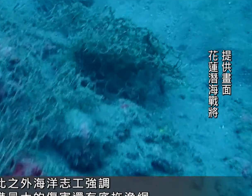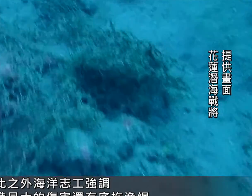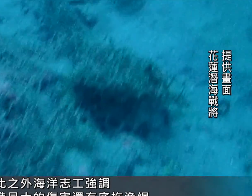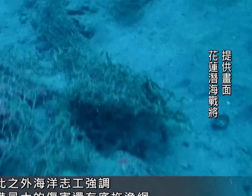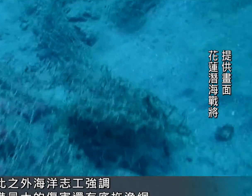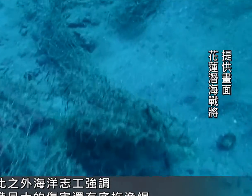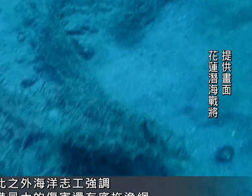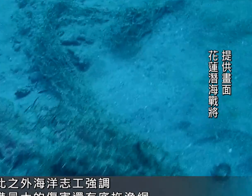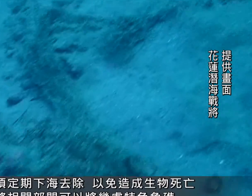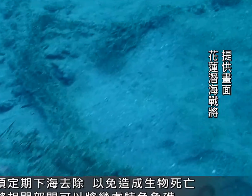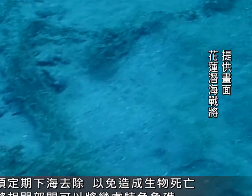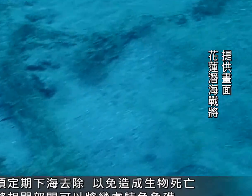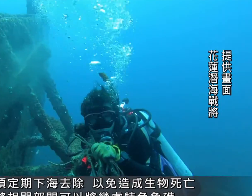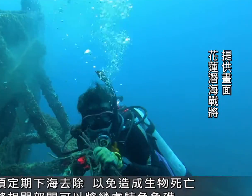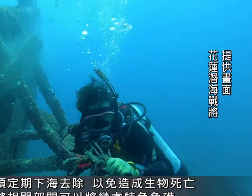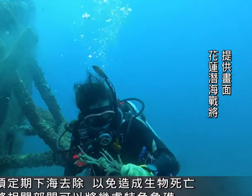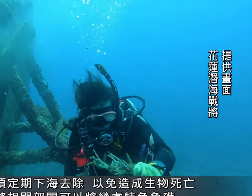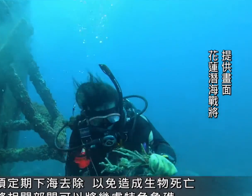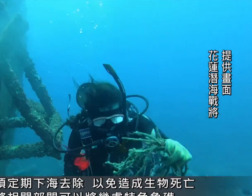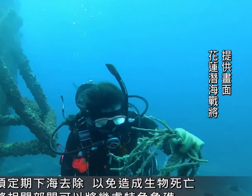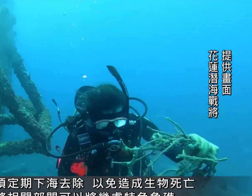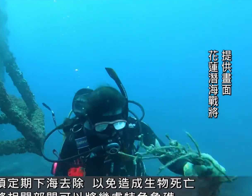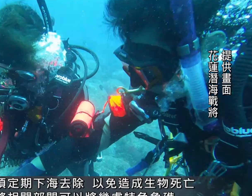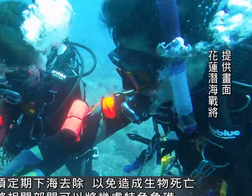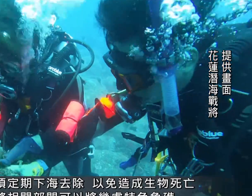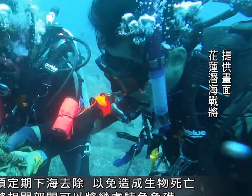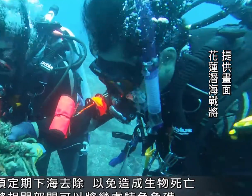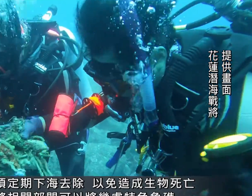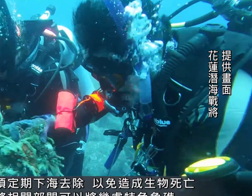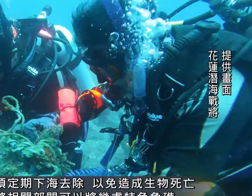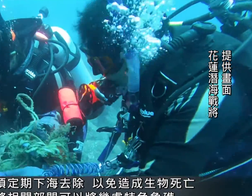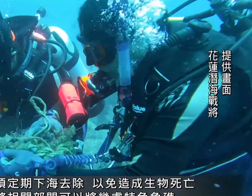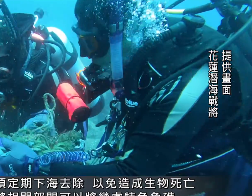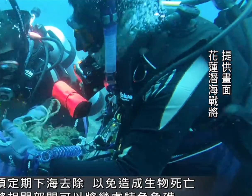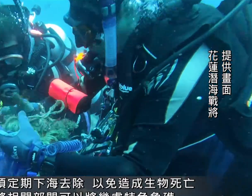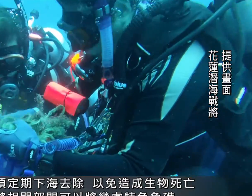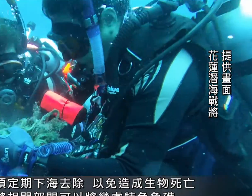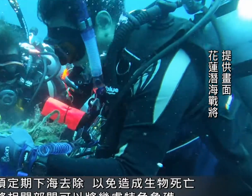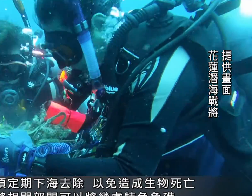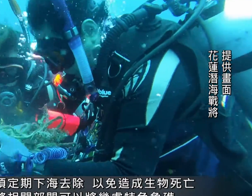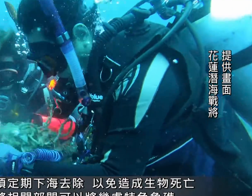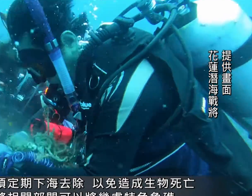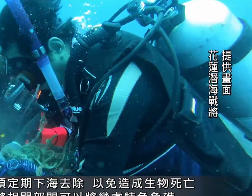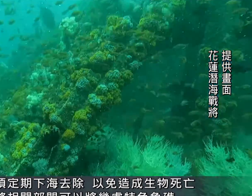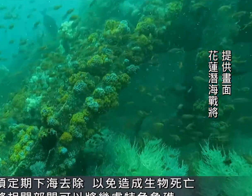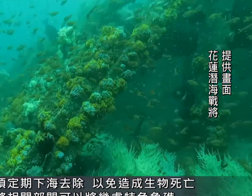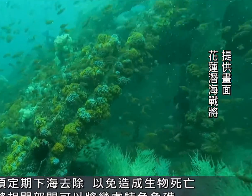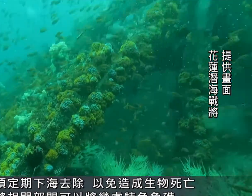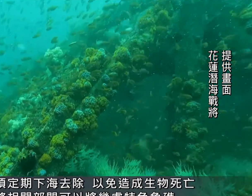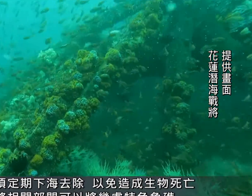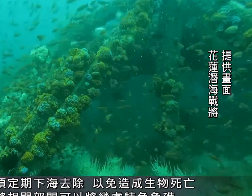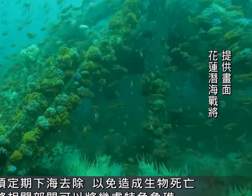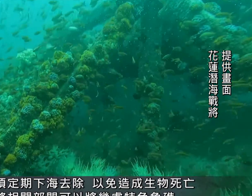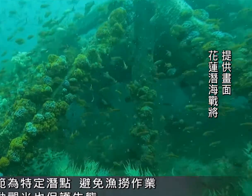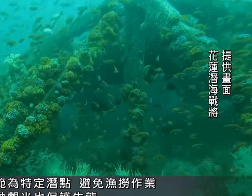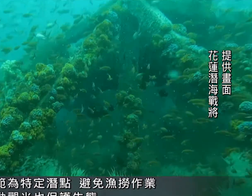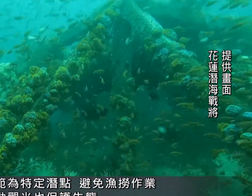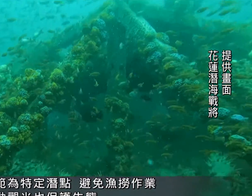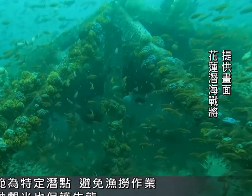拖渔网，必须定期下海去除，以免造成生物死亡。希望相关部门可以将几处特色鱼礁规范成特地